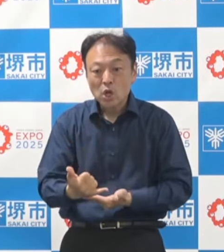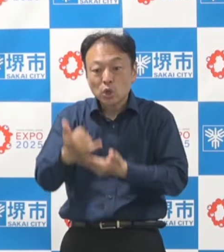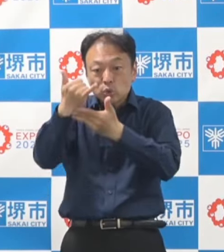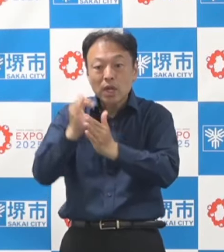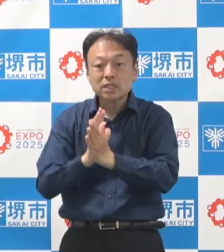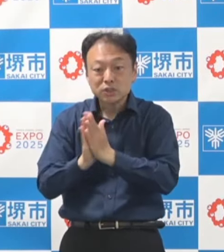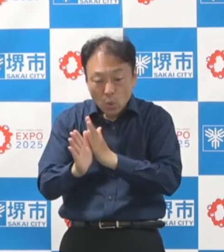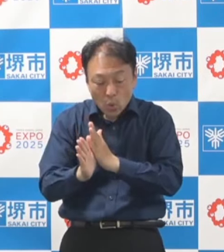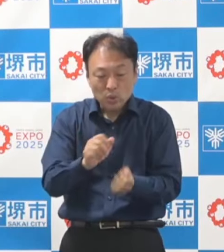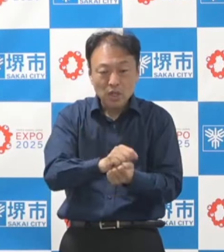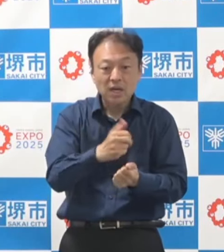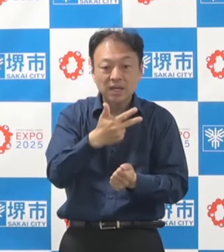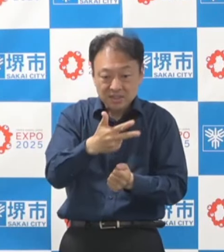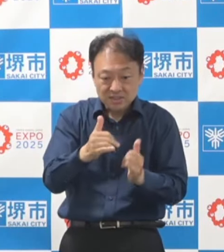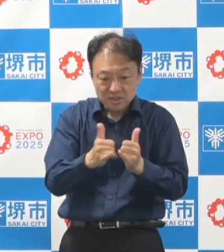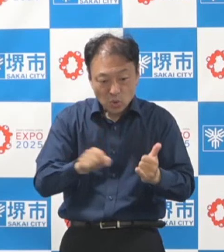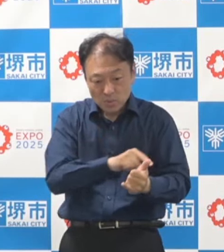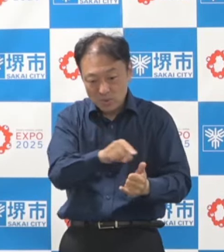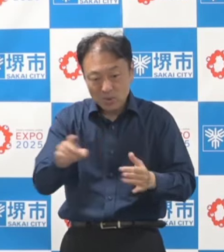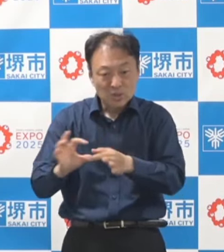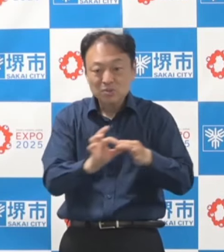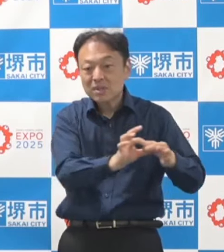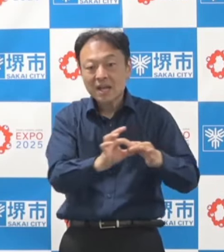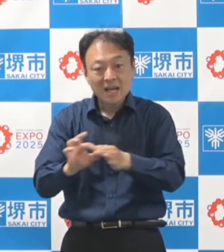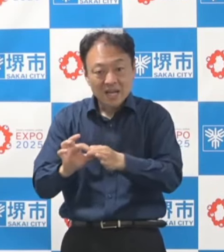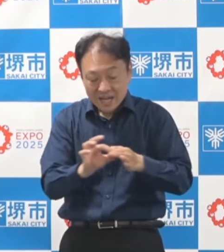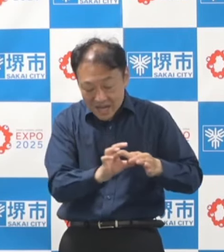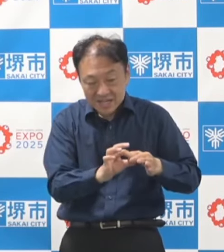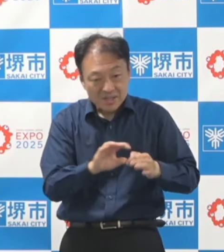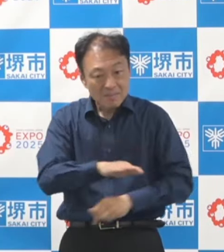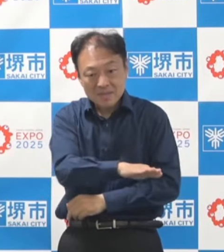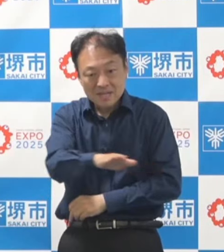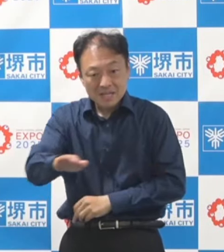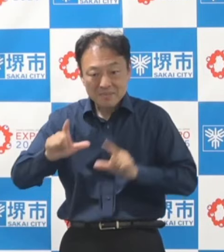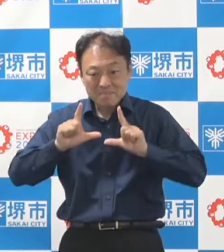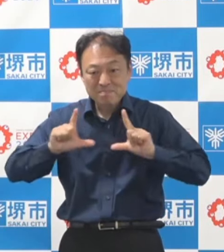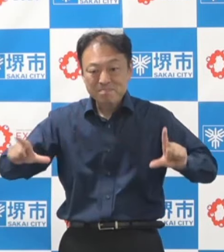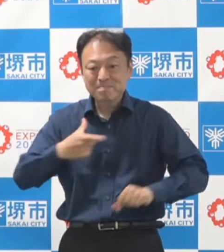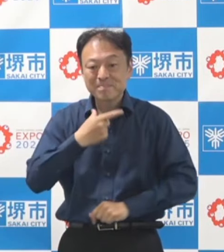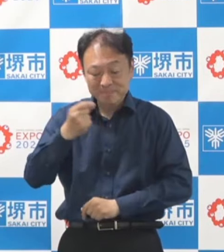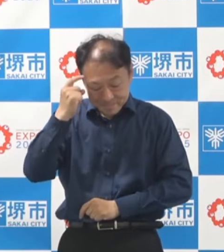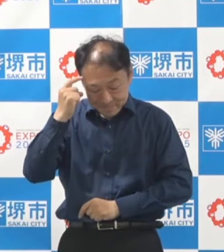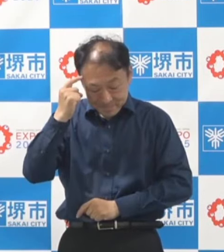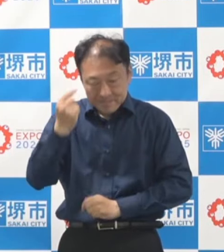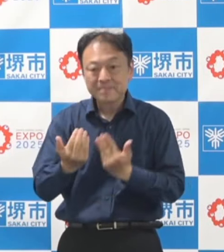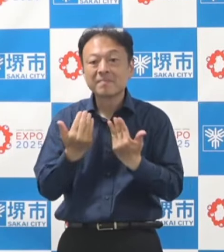ながりなど、その成果を広く知っていただくことを目的に、この展示を企画をいたしました。